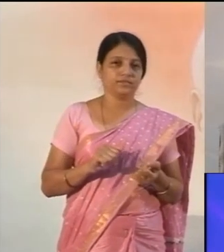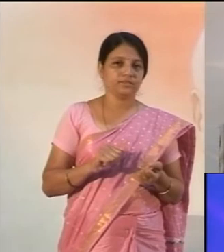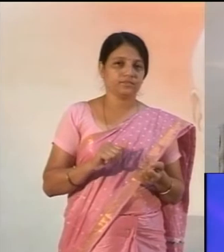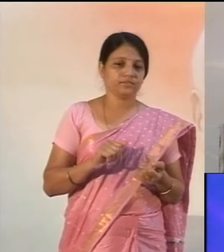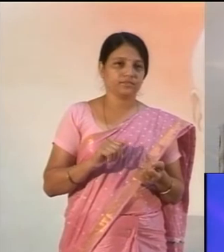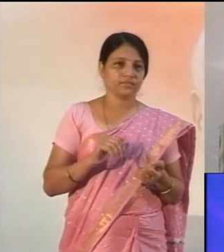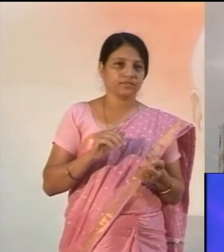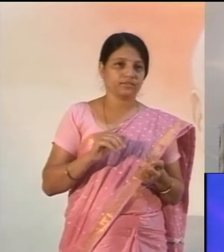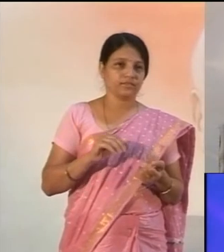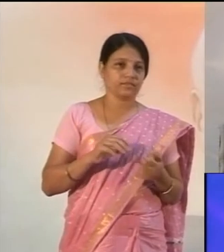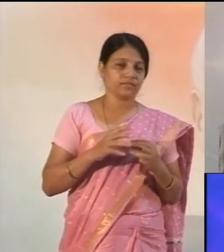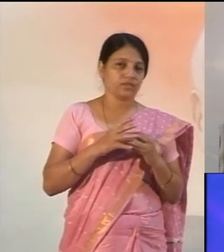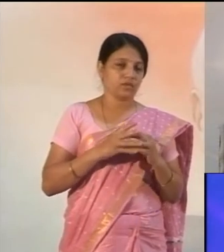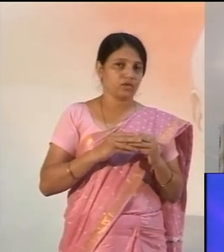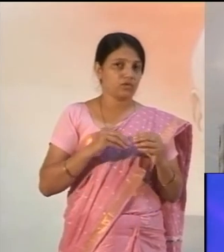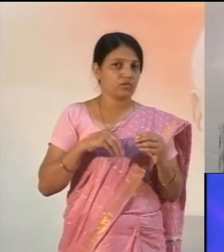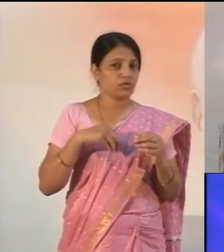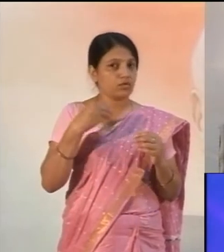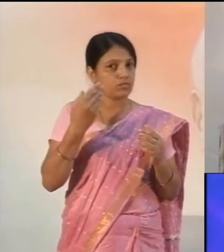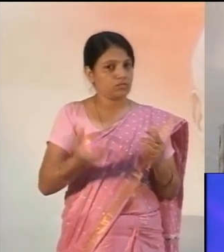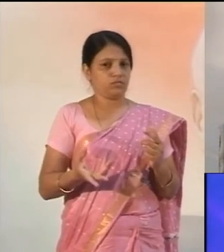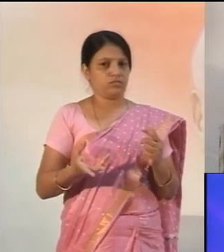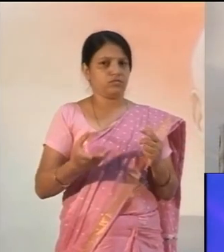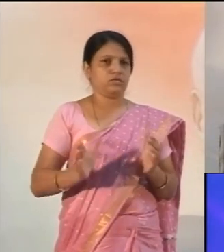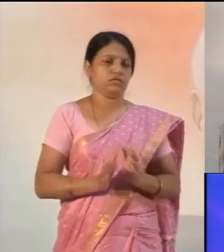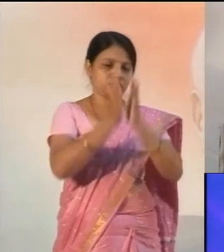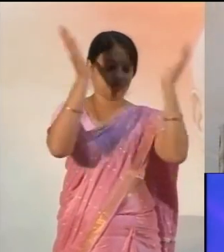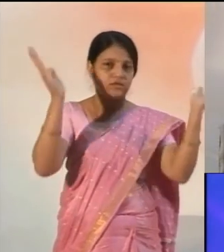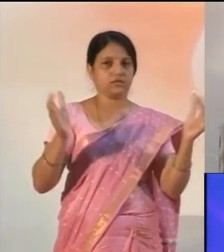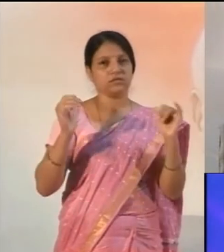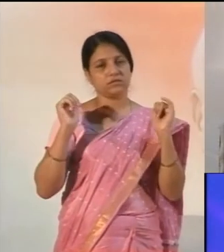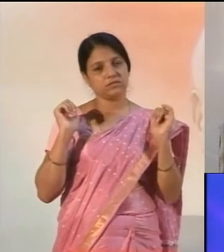और पुनः उस पेड़ के नीचे जाकर बैठी